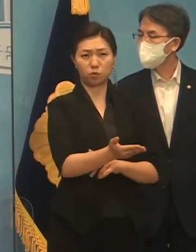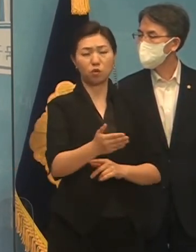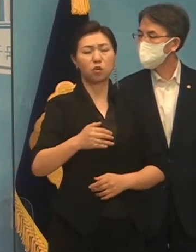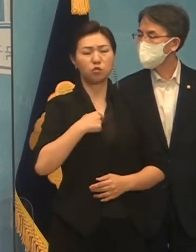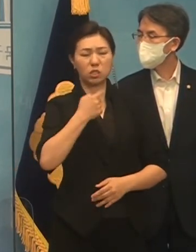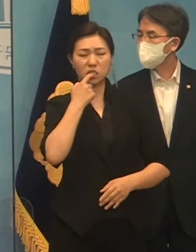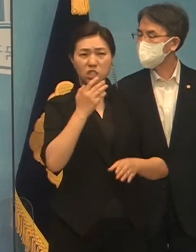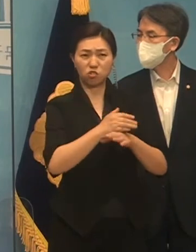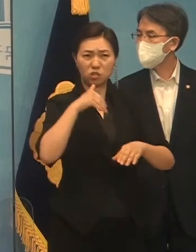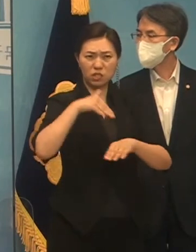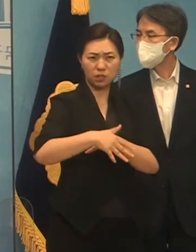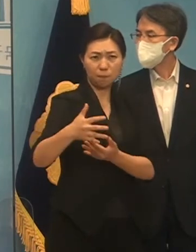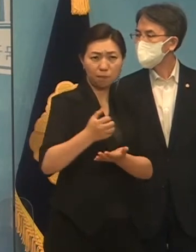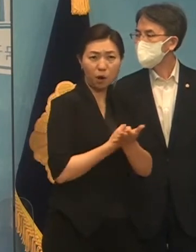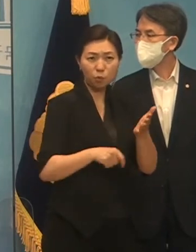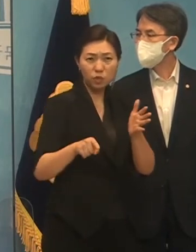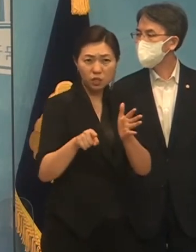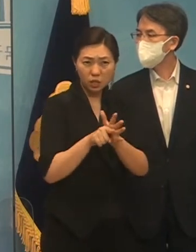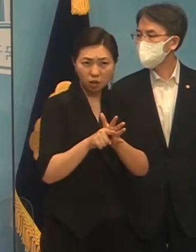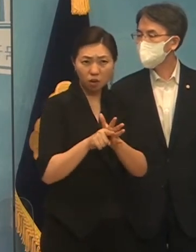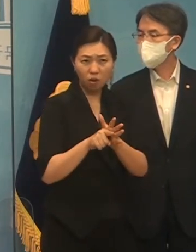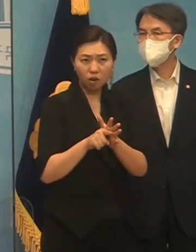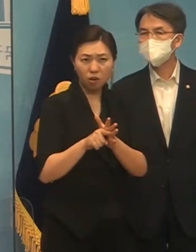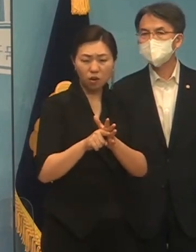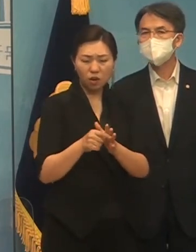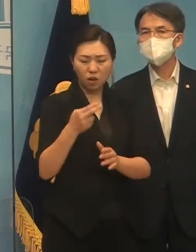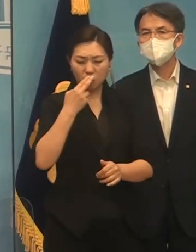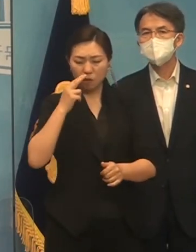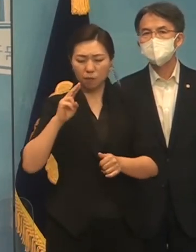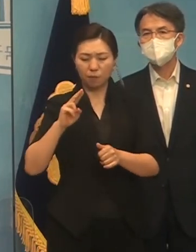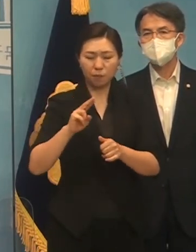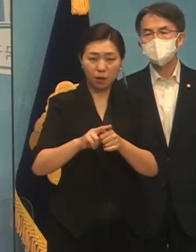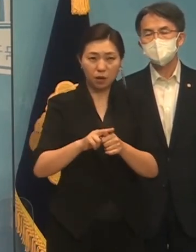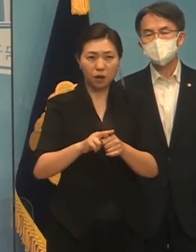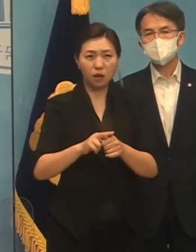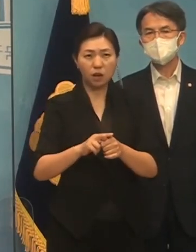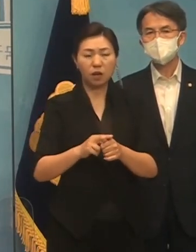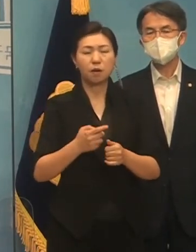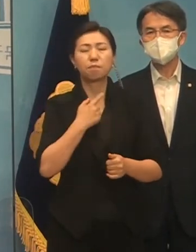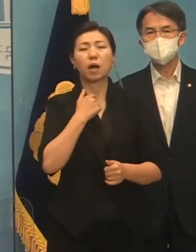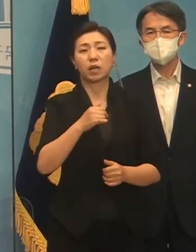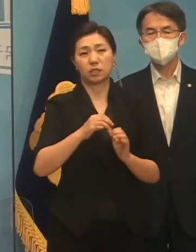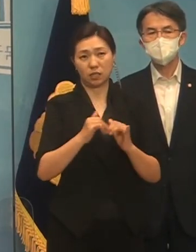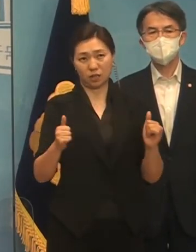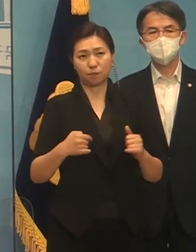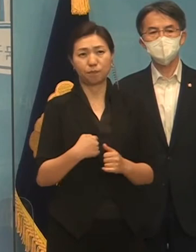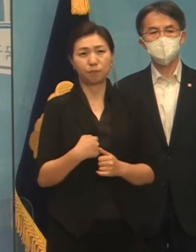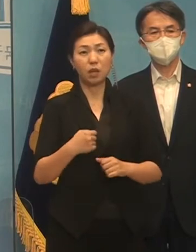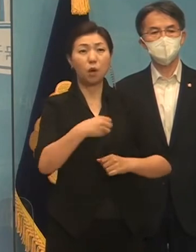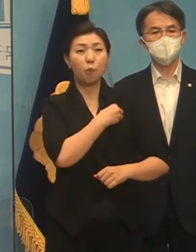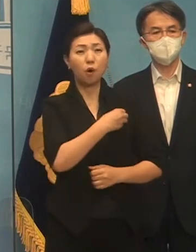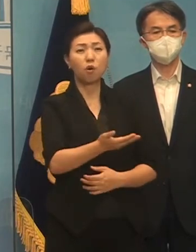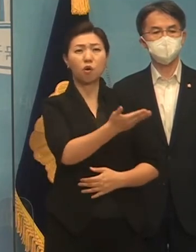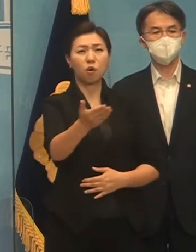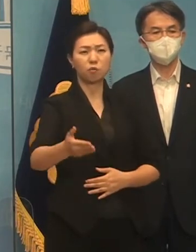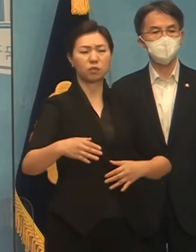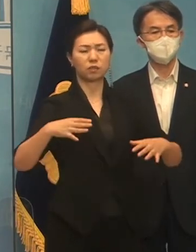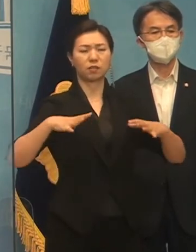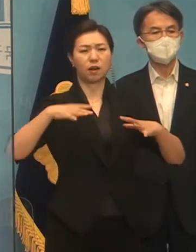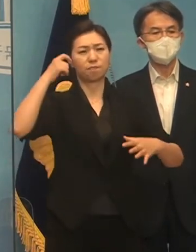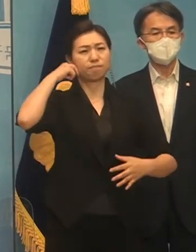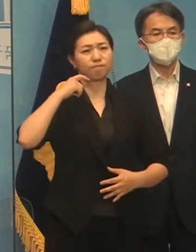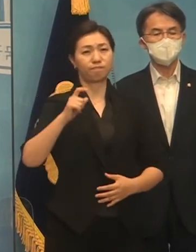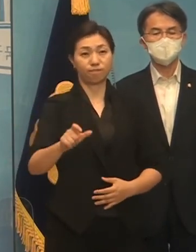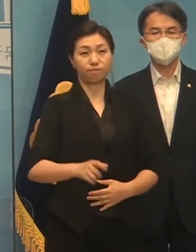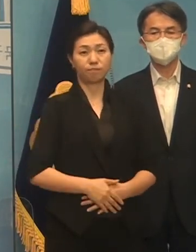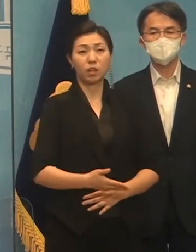민주주의를 쟁취하기 위해 삶을 걸었던 사람들입니다. 당원 동지 여러분들이 너무나 자랑스럽습니다.